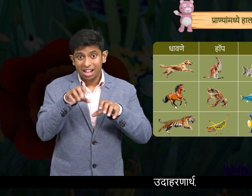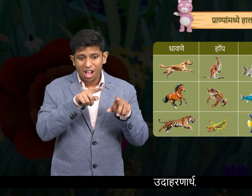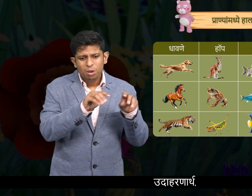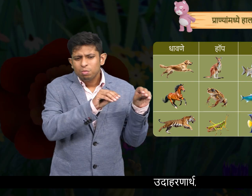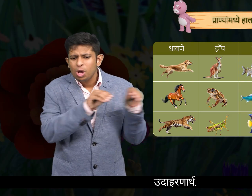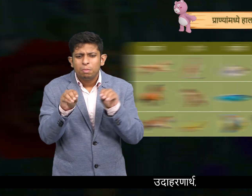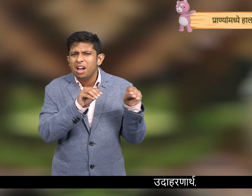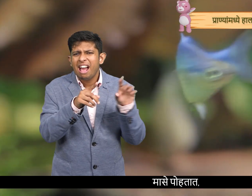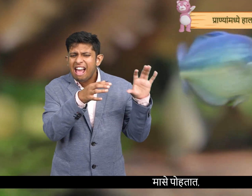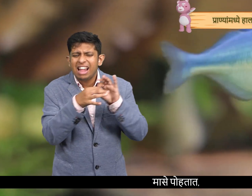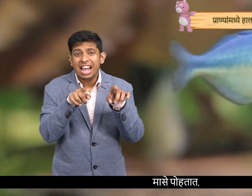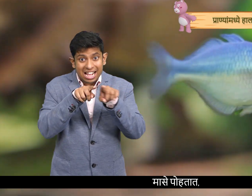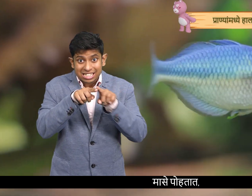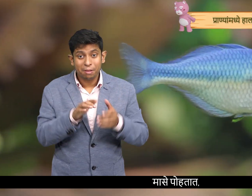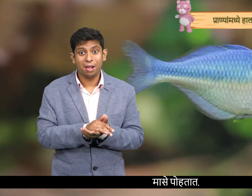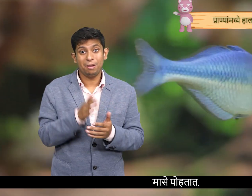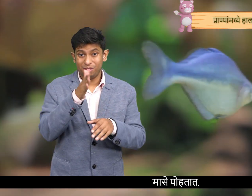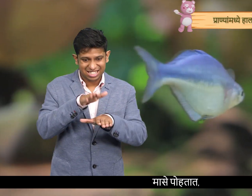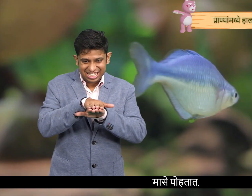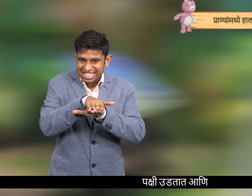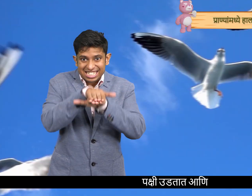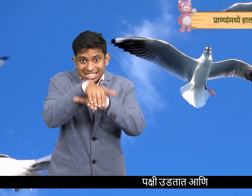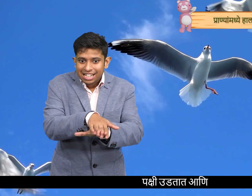उदाहरणार्थ, मासे पोहतात,